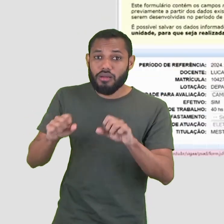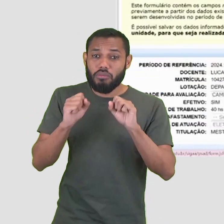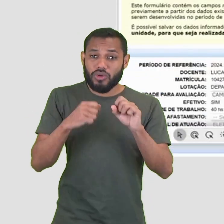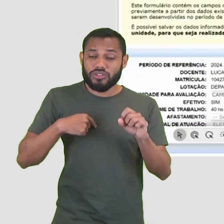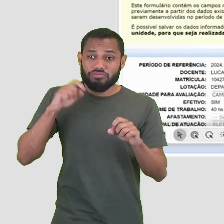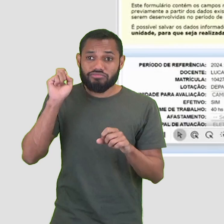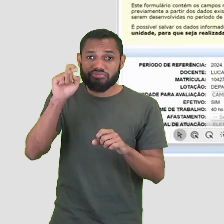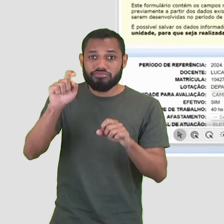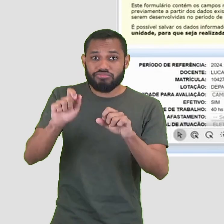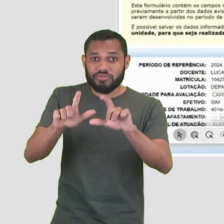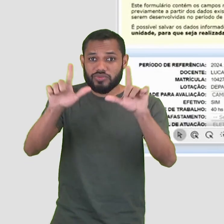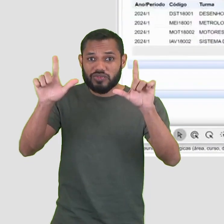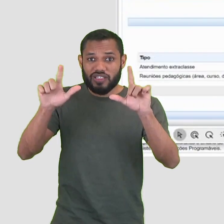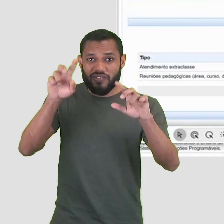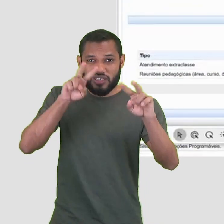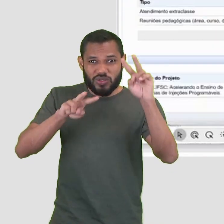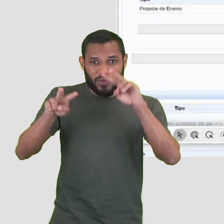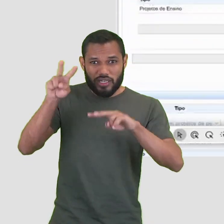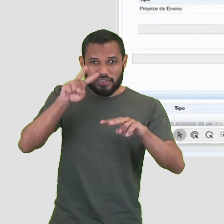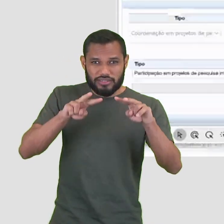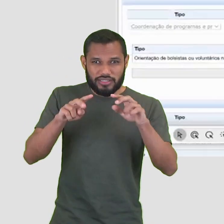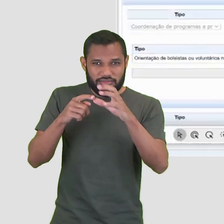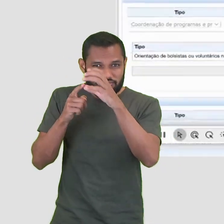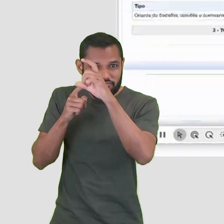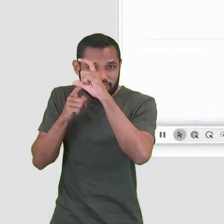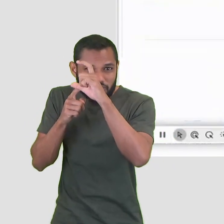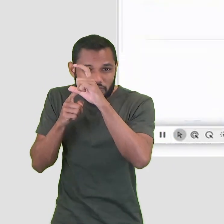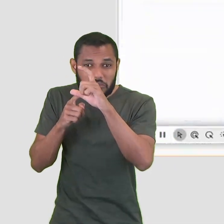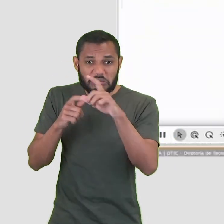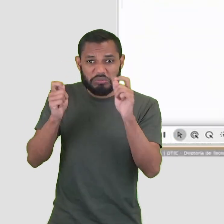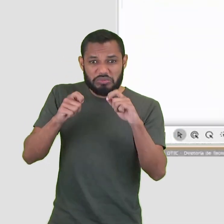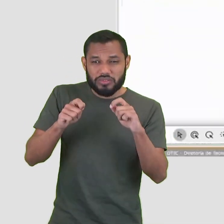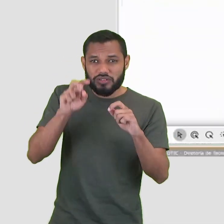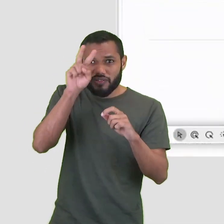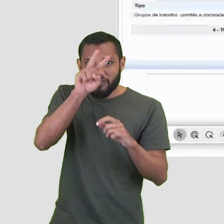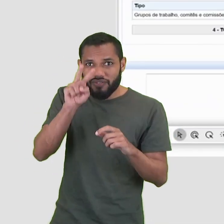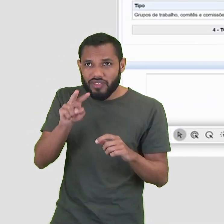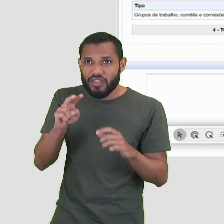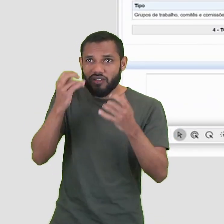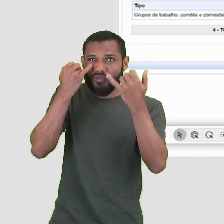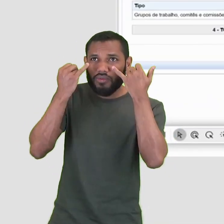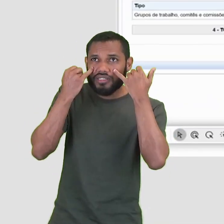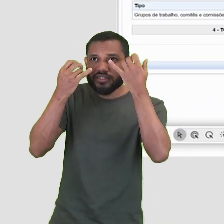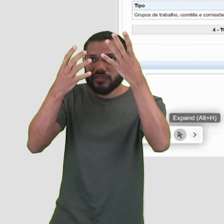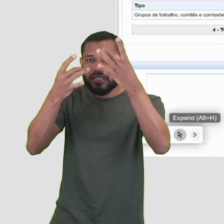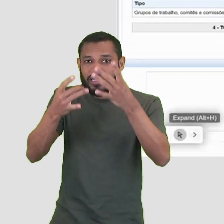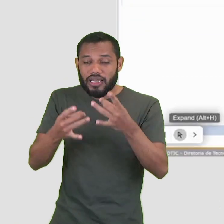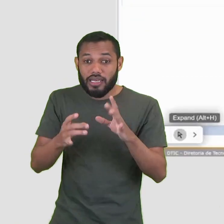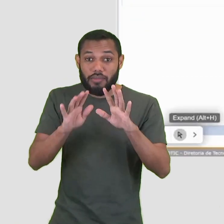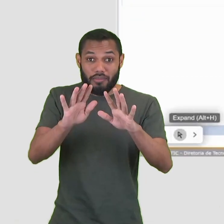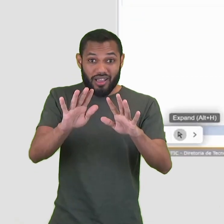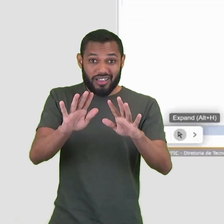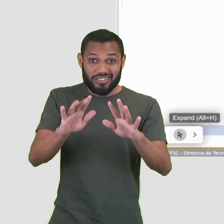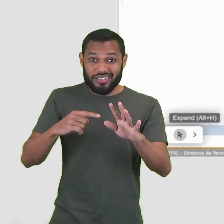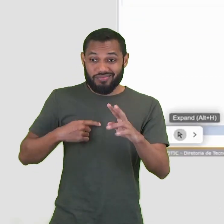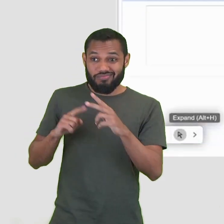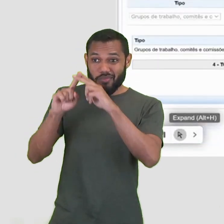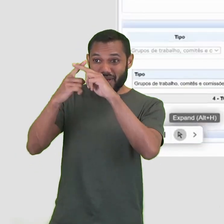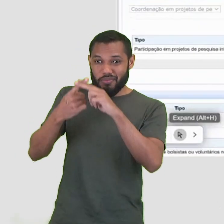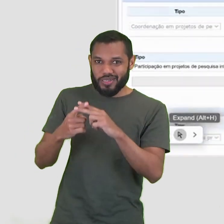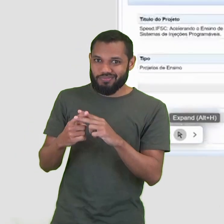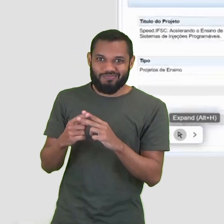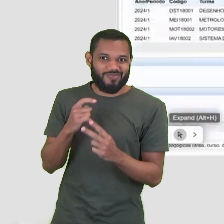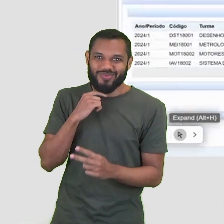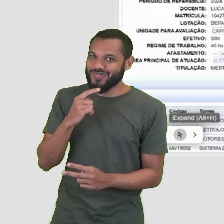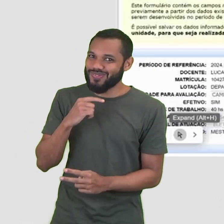plano, e aí nesse caso eu consigo visualizar tudo que foi preenchido, porém sem a opção